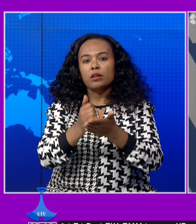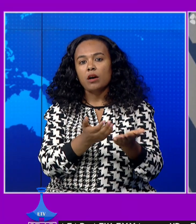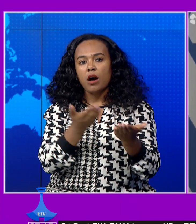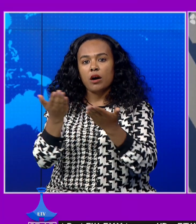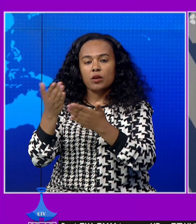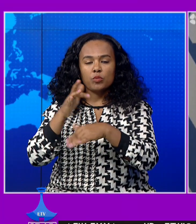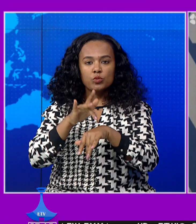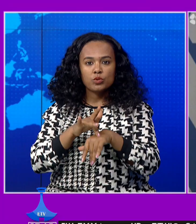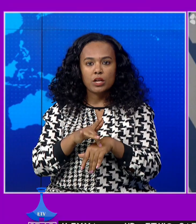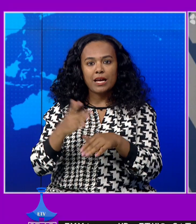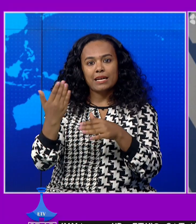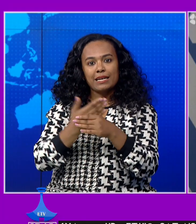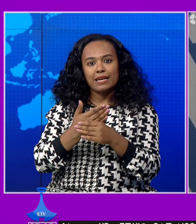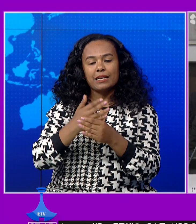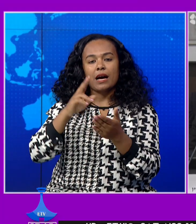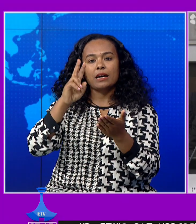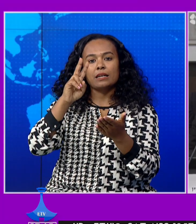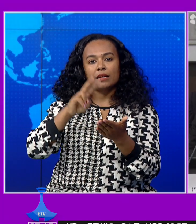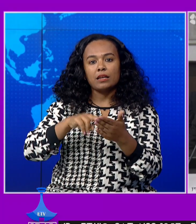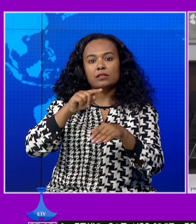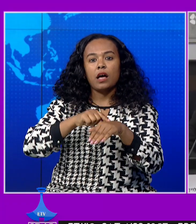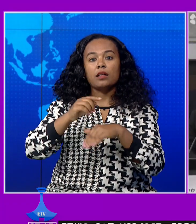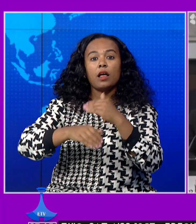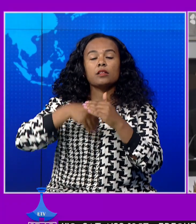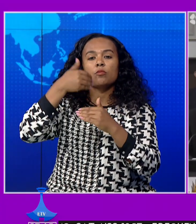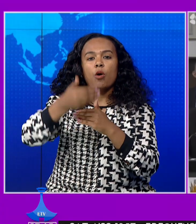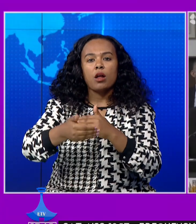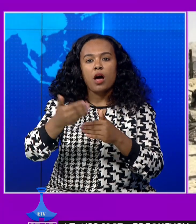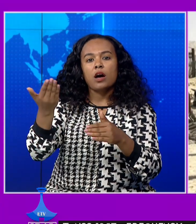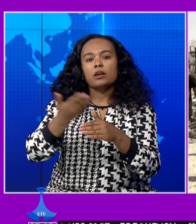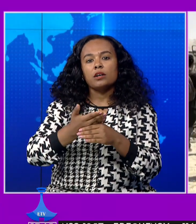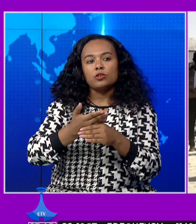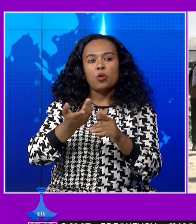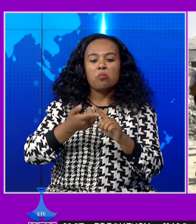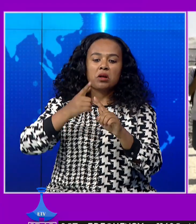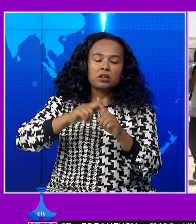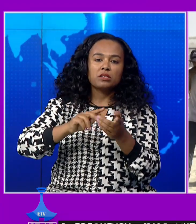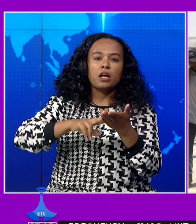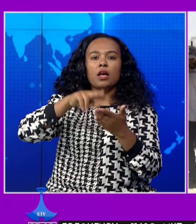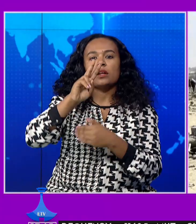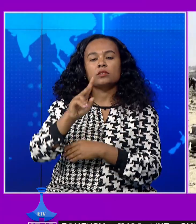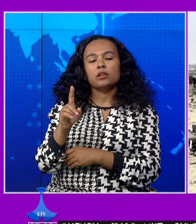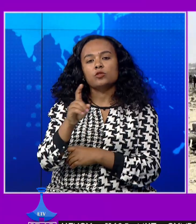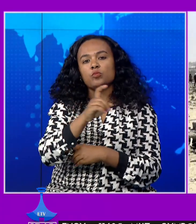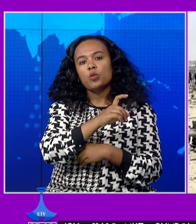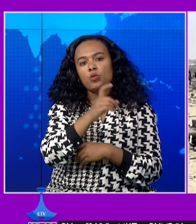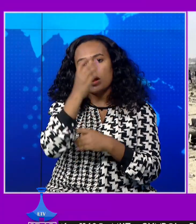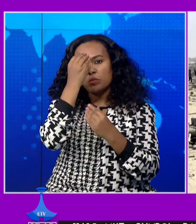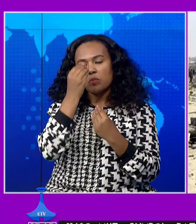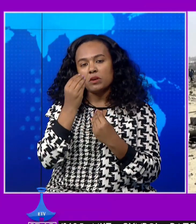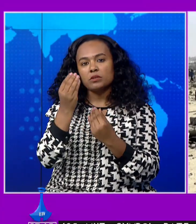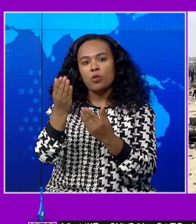ላይ እገዳ ከጣለች ሰዓታት በኋላ እገዳውን መልሳ ያነሳች መሆኗን